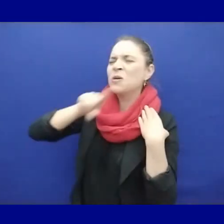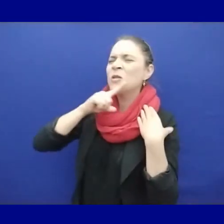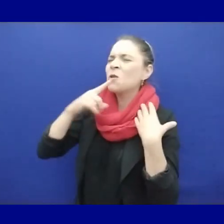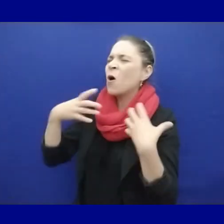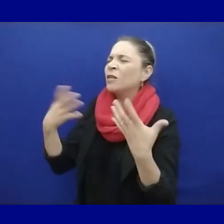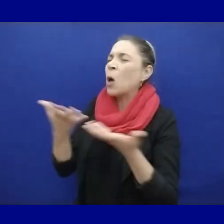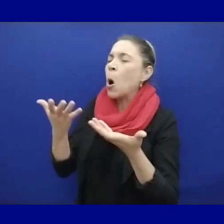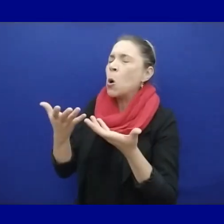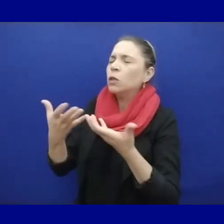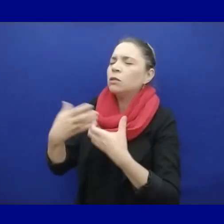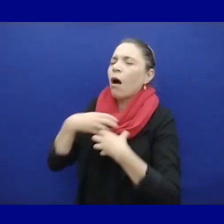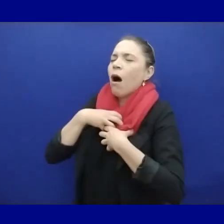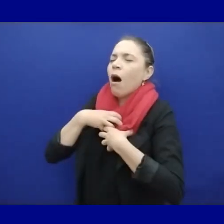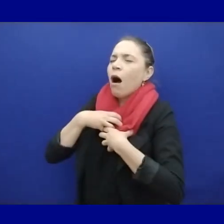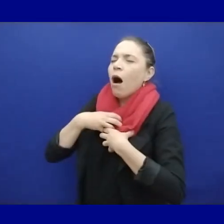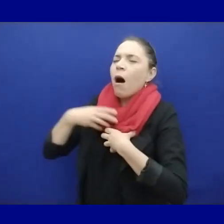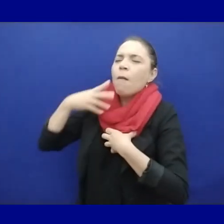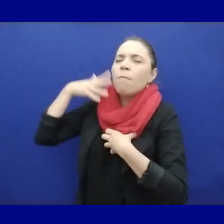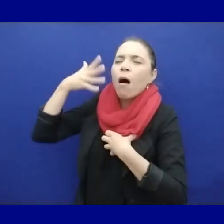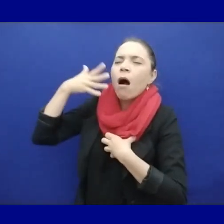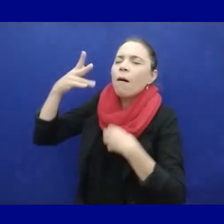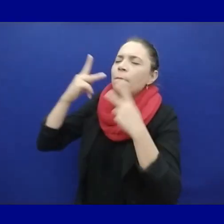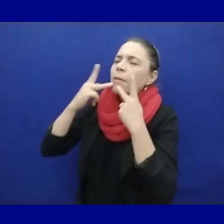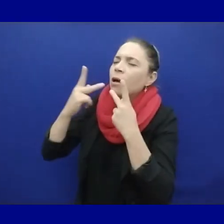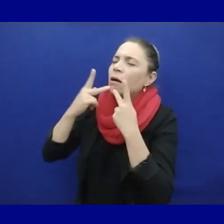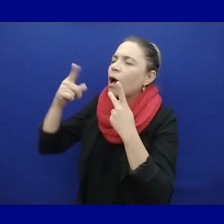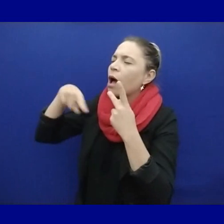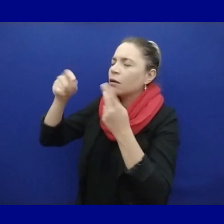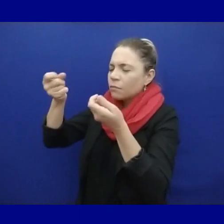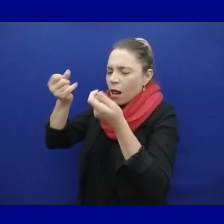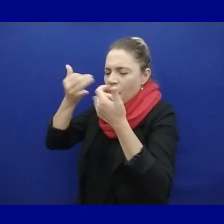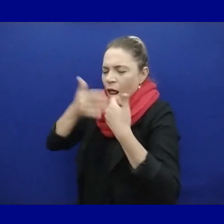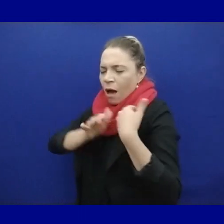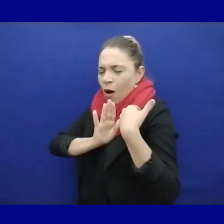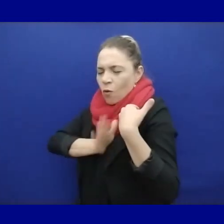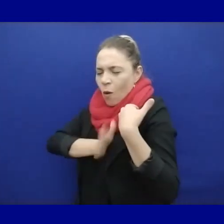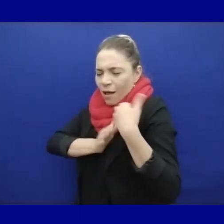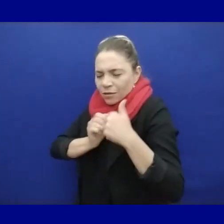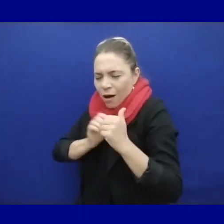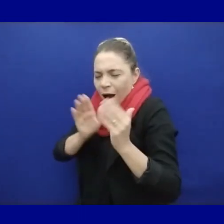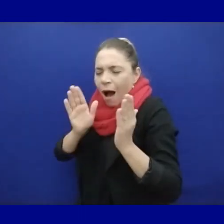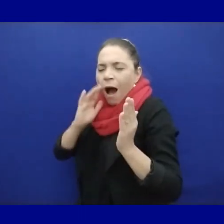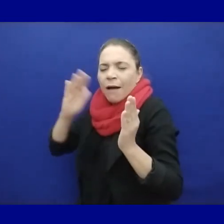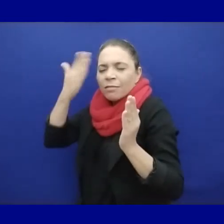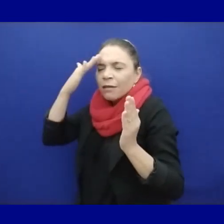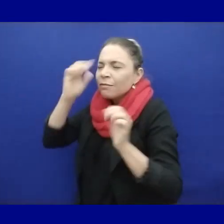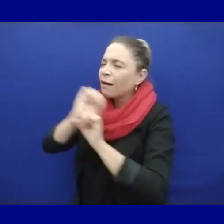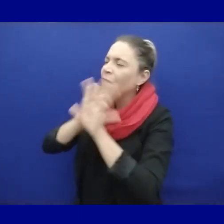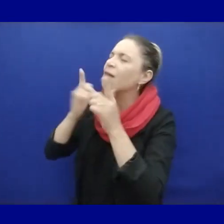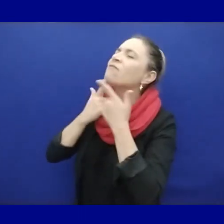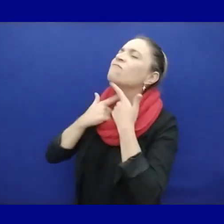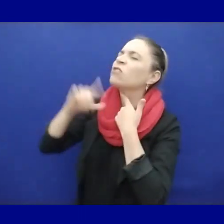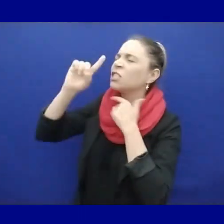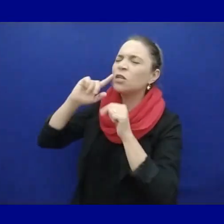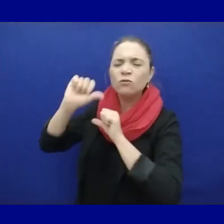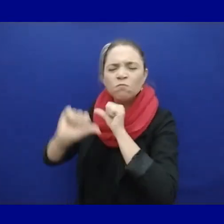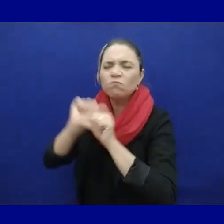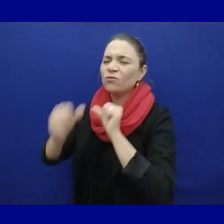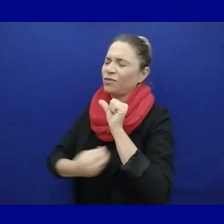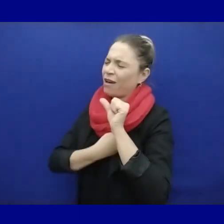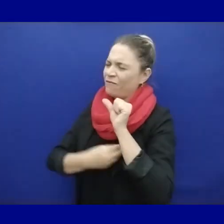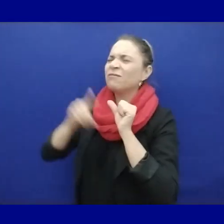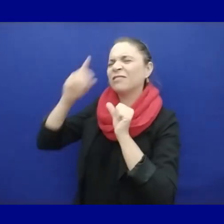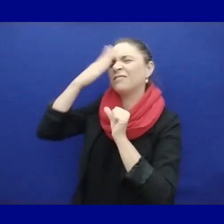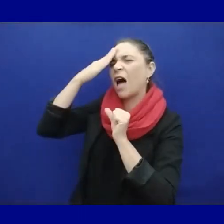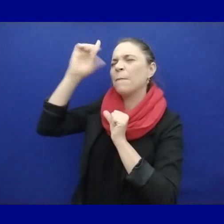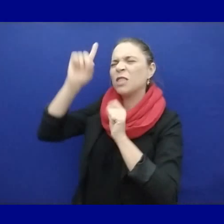ser impactados e transformados pela Tua santa palavra. Ó Deus, nós confiamos em Ti, sabemos que o Senhor está no